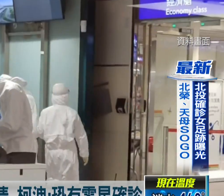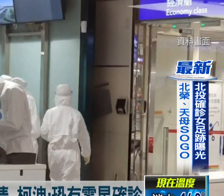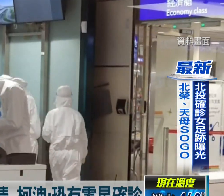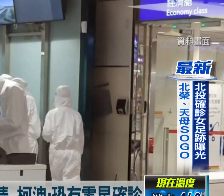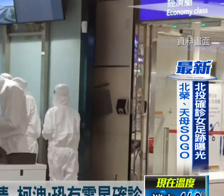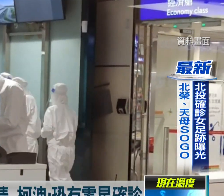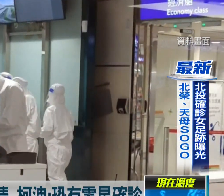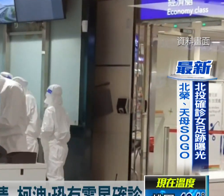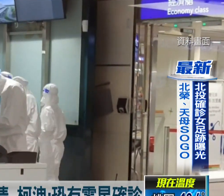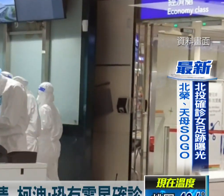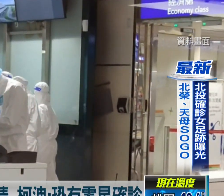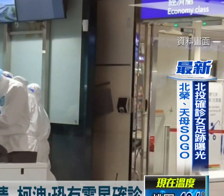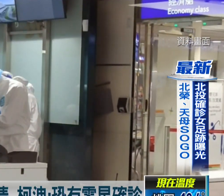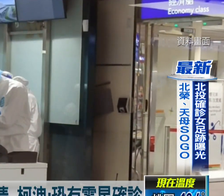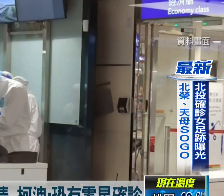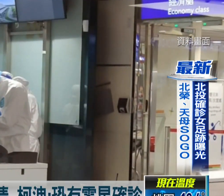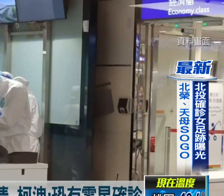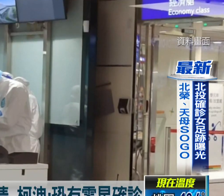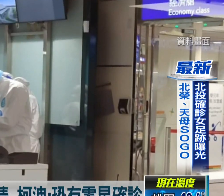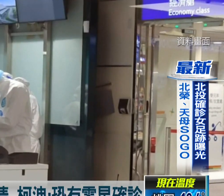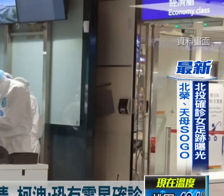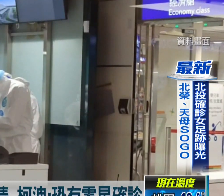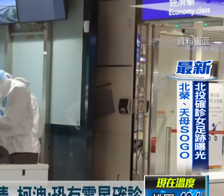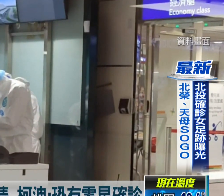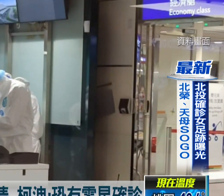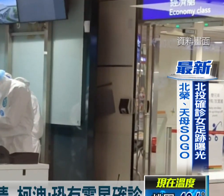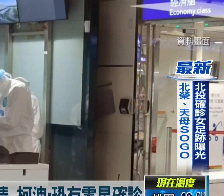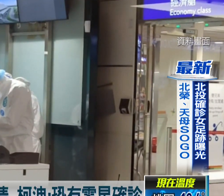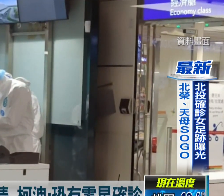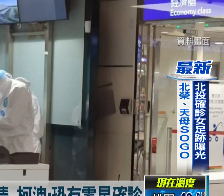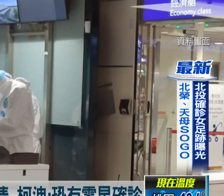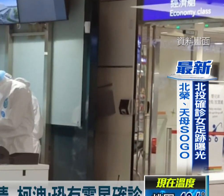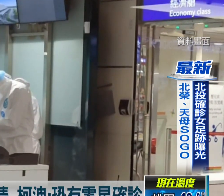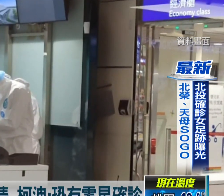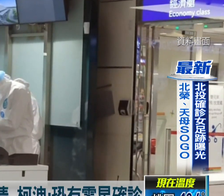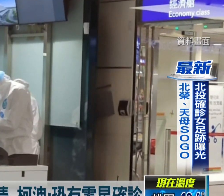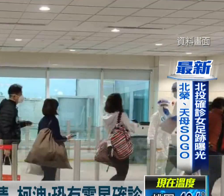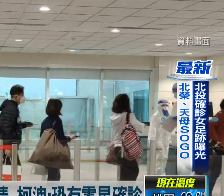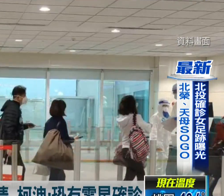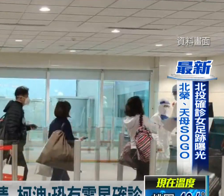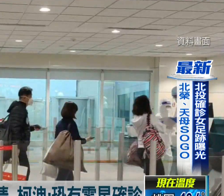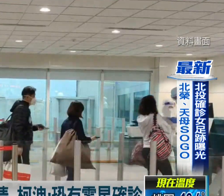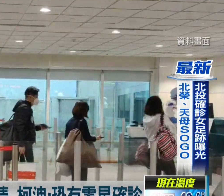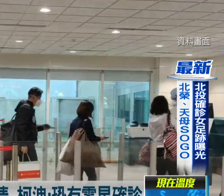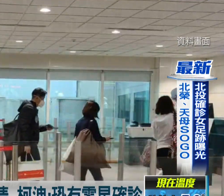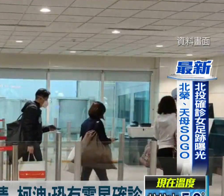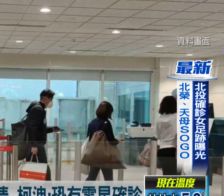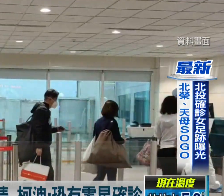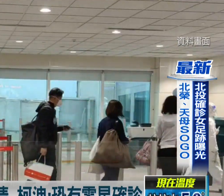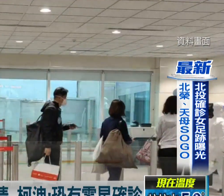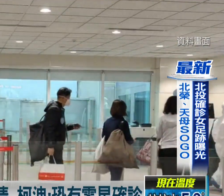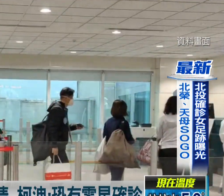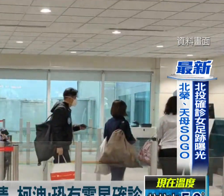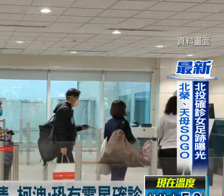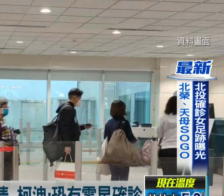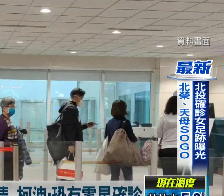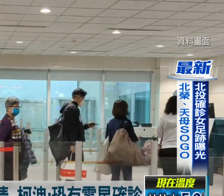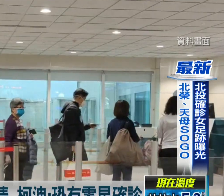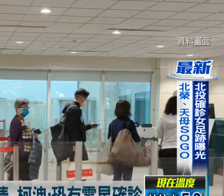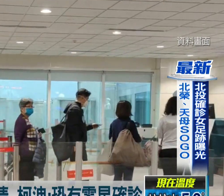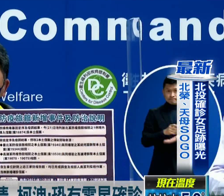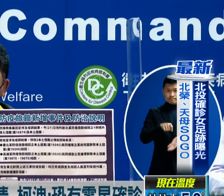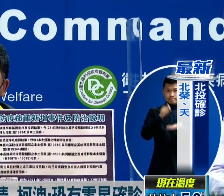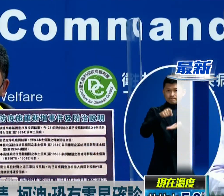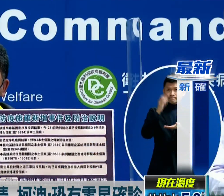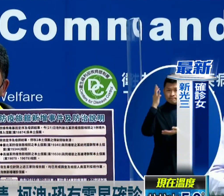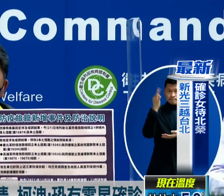过90%的确诊者，但要是缩短居隔时间，恐怕让零星的病例流进社区，中央地方明显不同